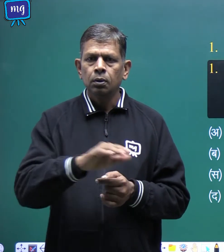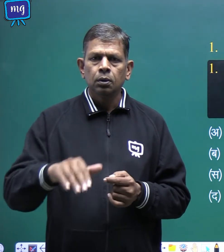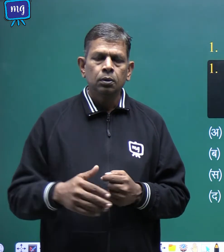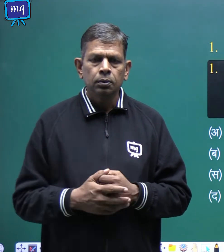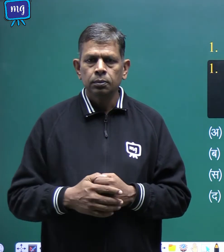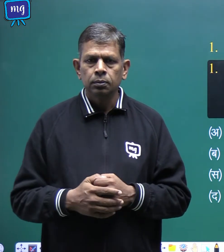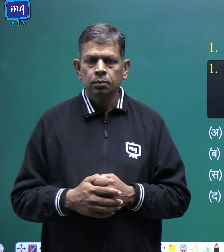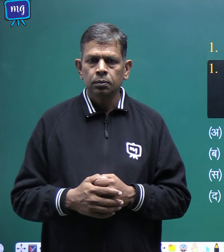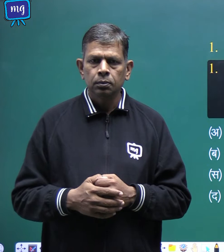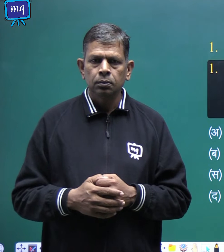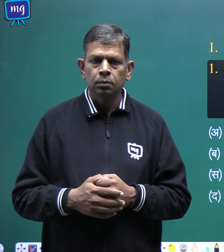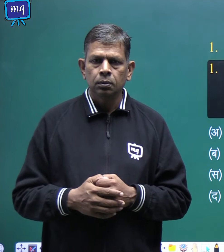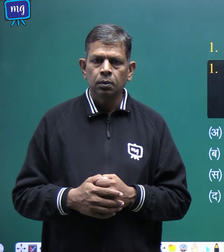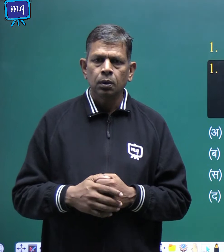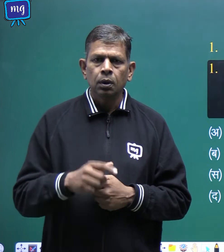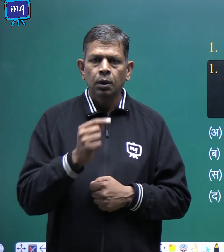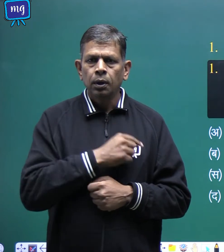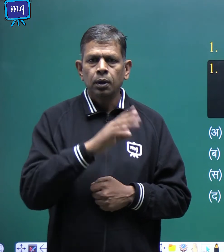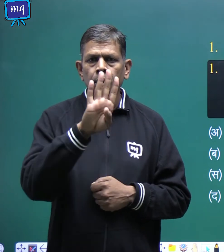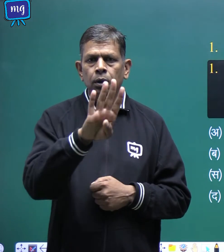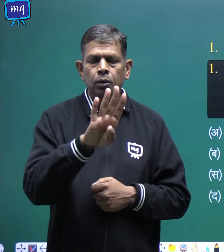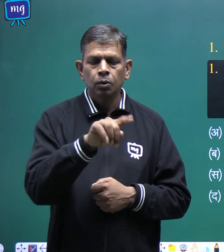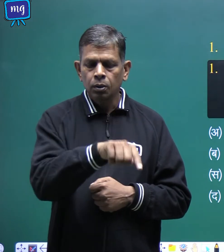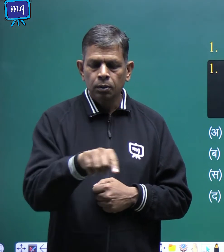बच्चों, इन 4 में से